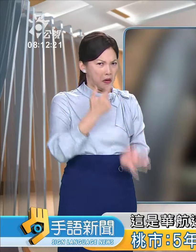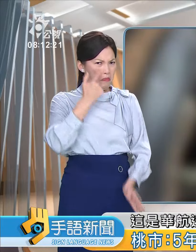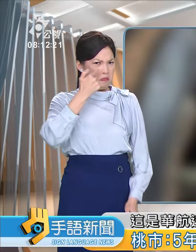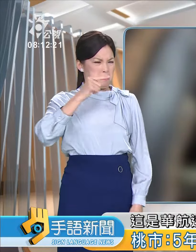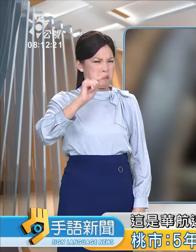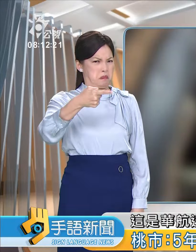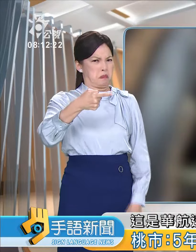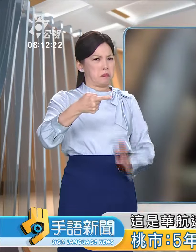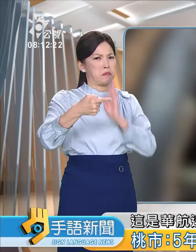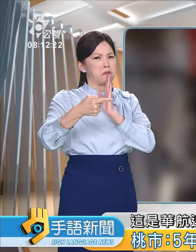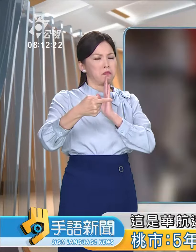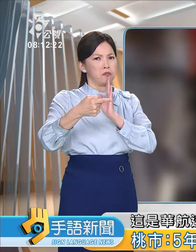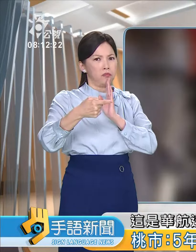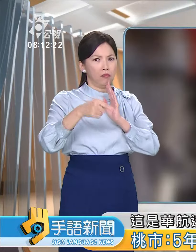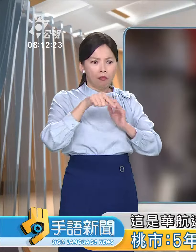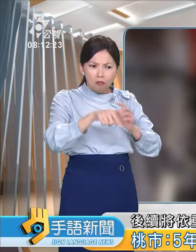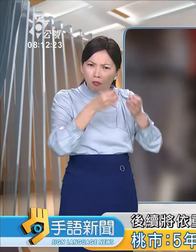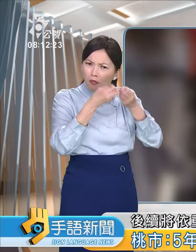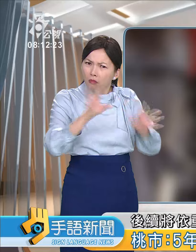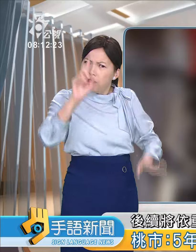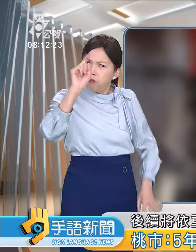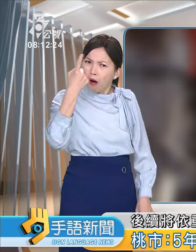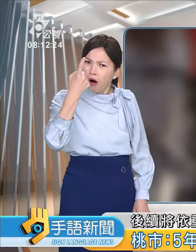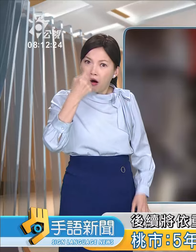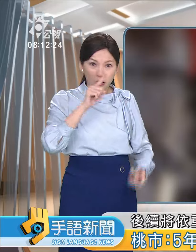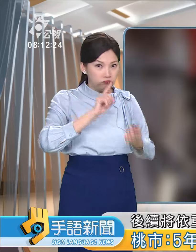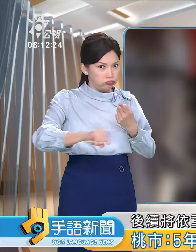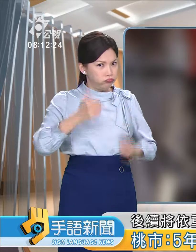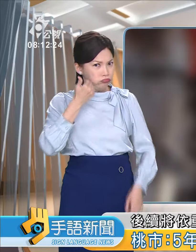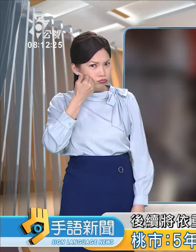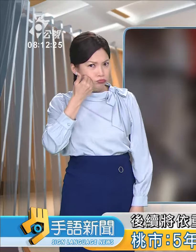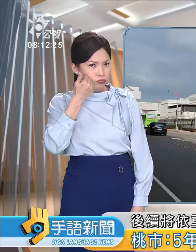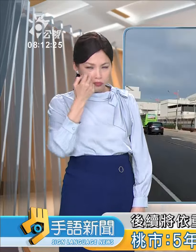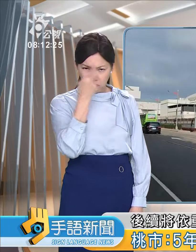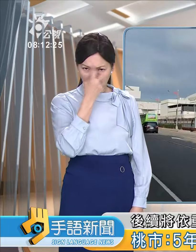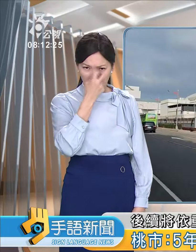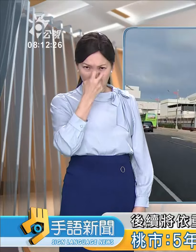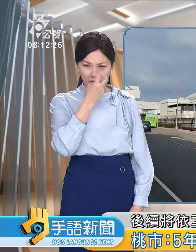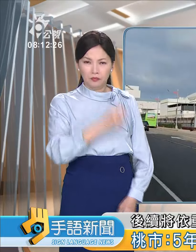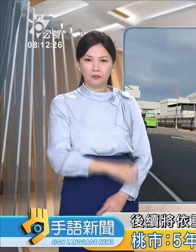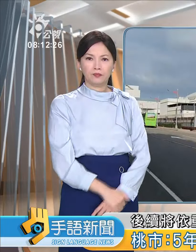外，后续将依重大职业灾害来就责。